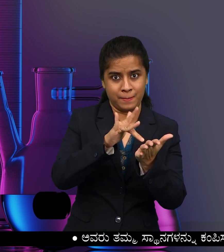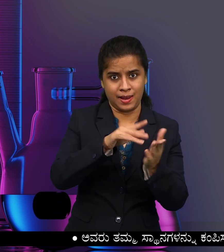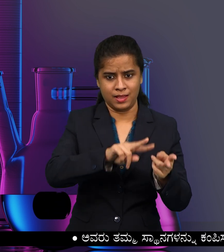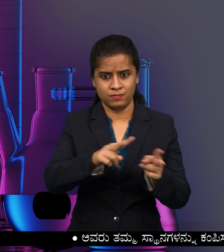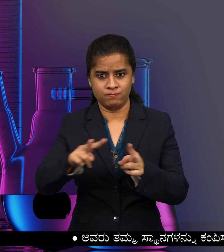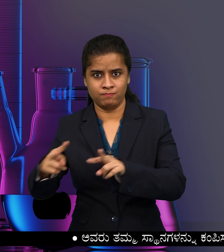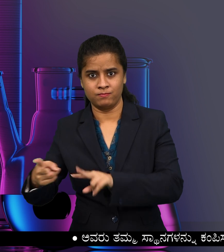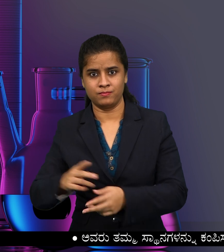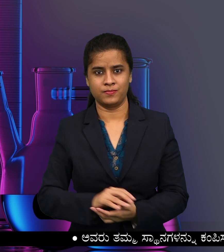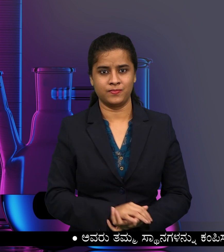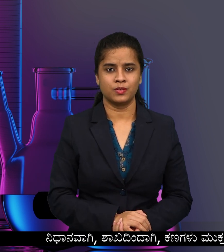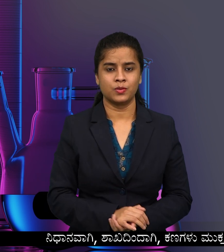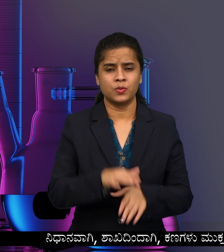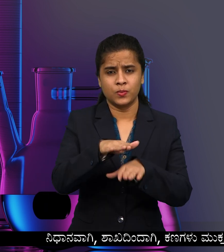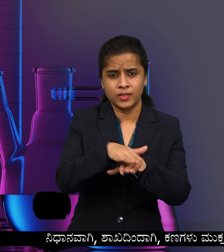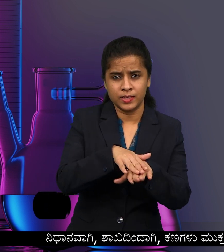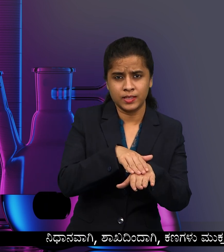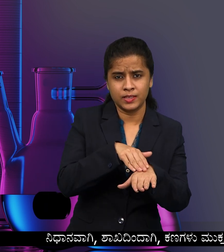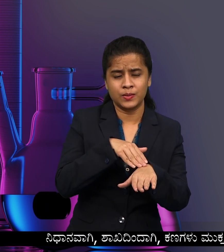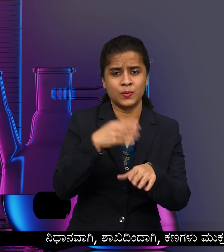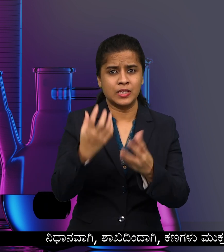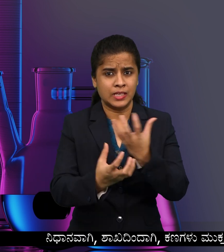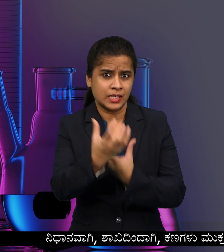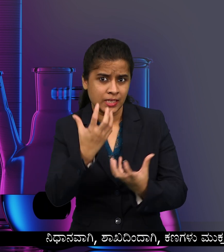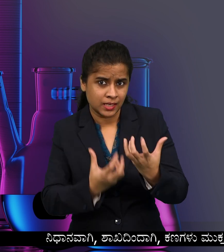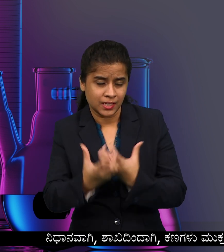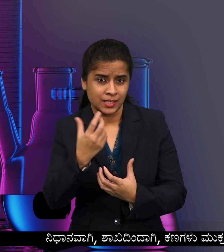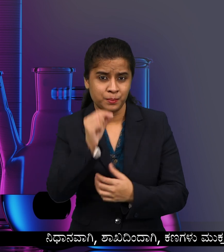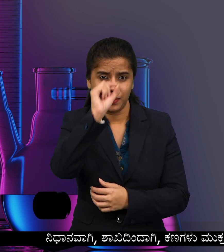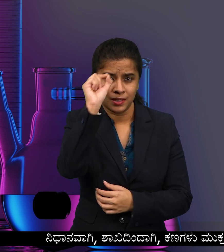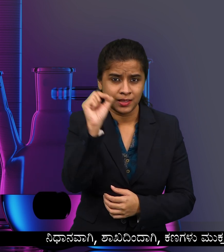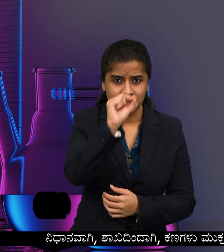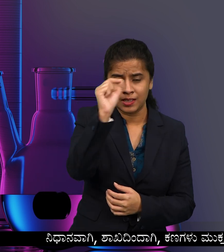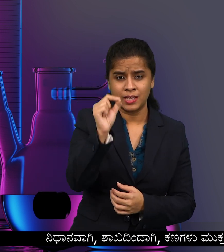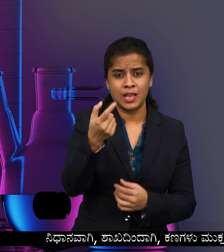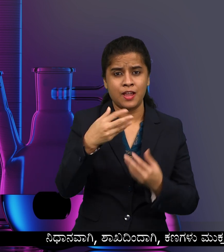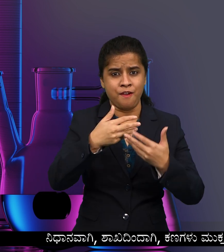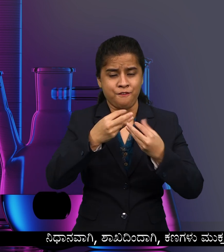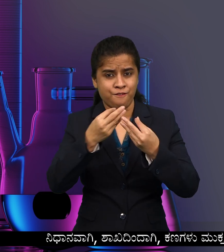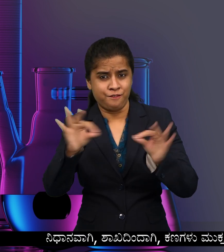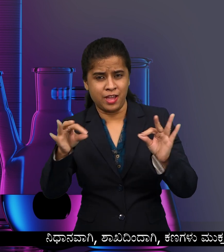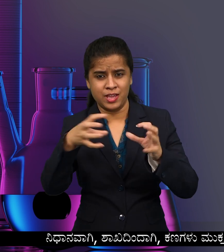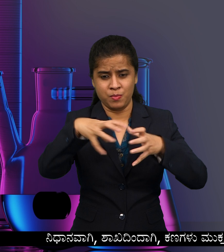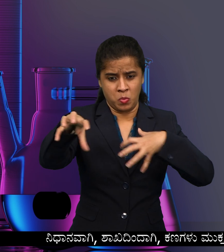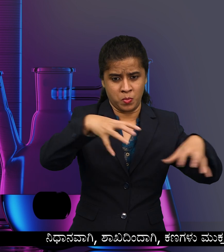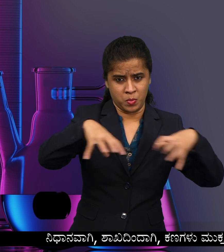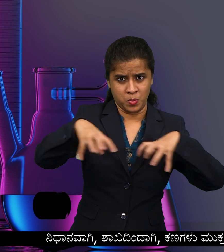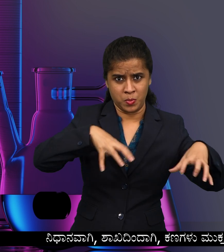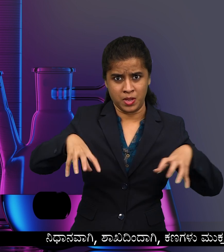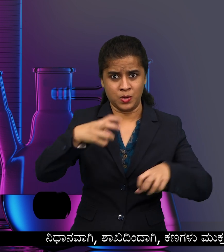ಬದಲಾಯಿಸಲು ಪ್ರಾರಂಭಿಸುತ್ತಾರೆ. ನಿಧಾನವಾಗಿ ಶಾಖದಿಂದಾಗಿ ಕಣಗಳು ಮುಕ್ತವಾಗುತ್ತವೆ